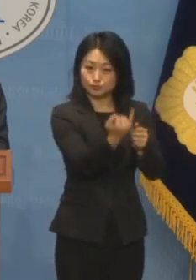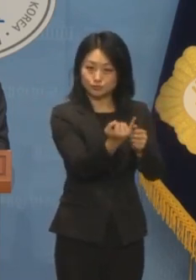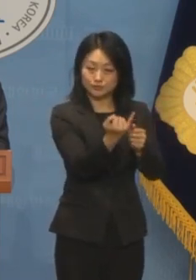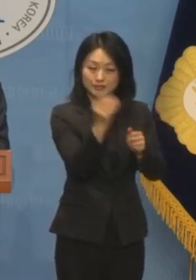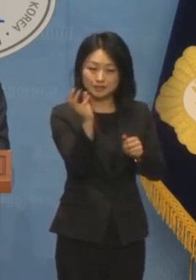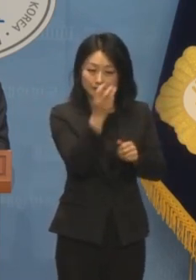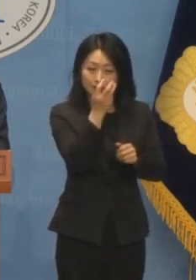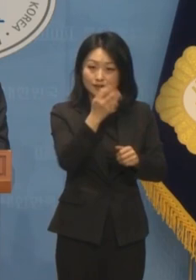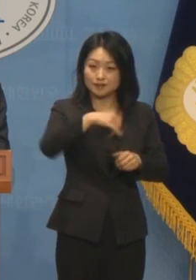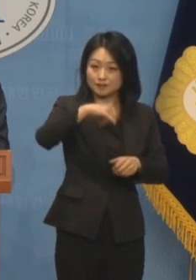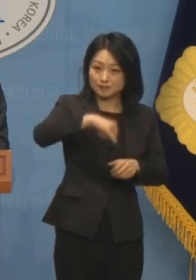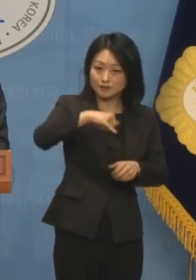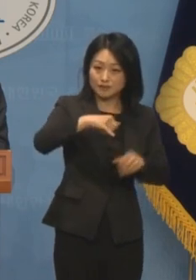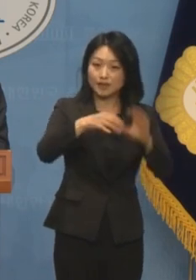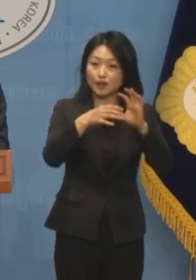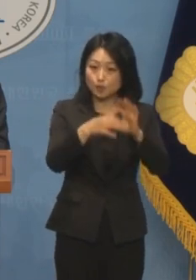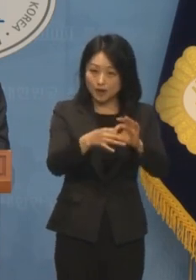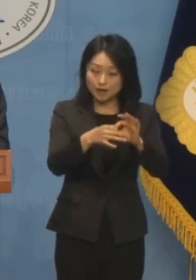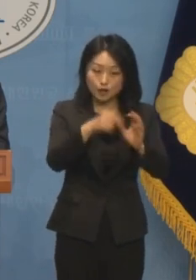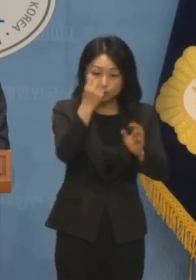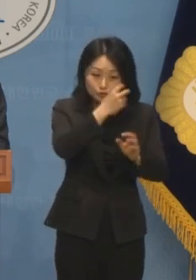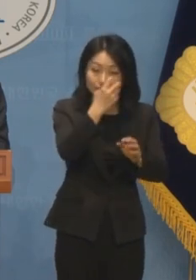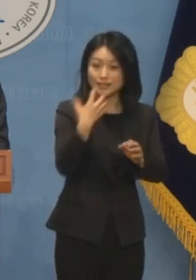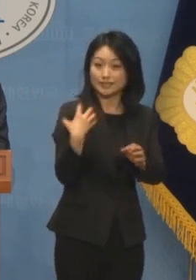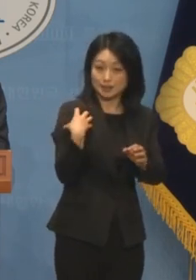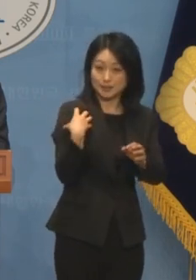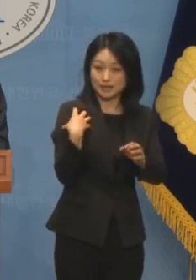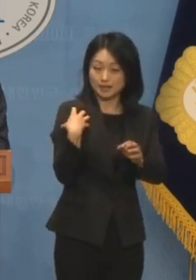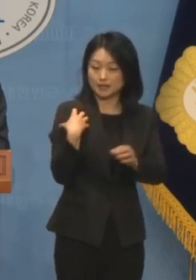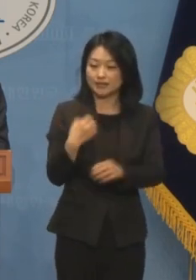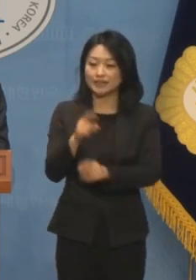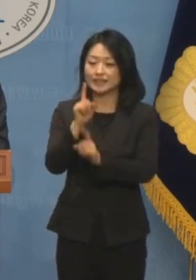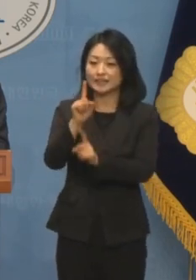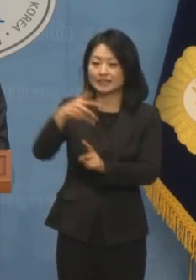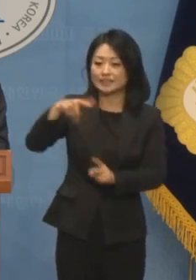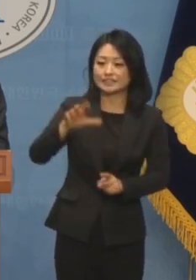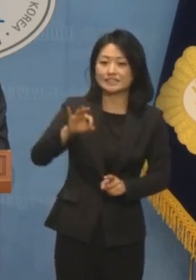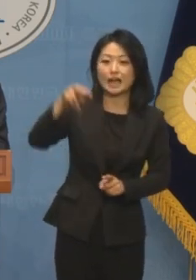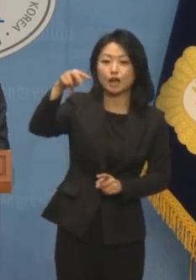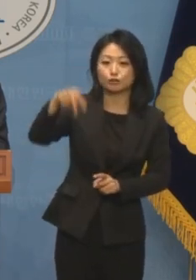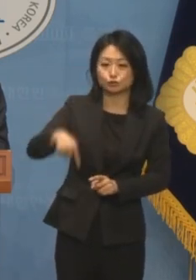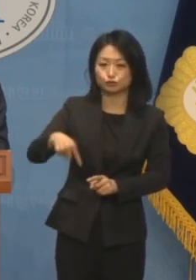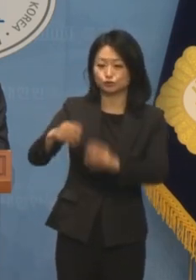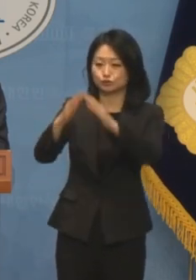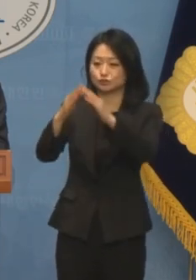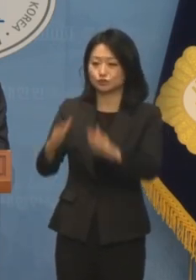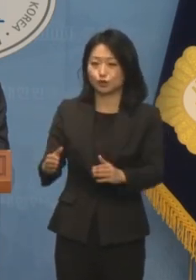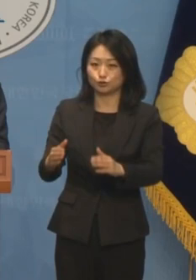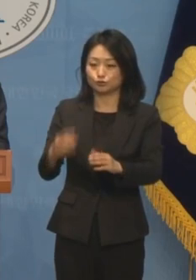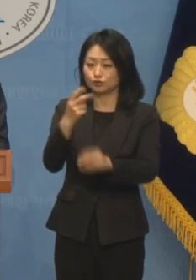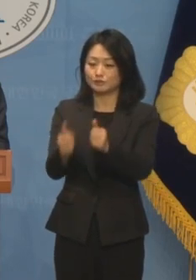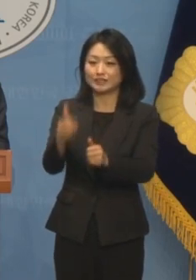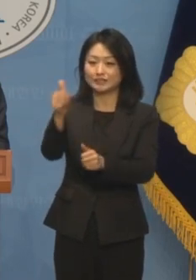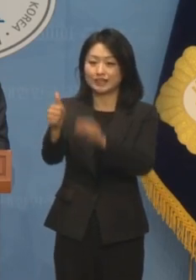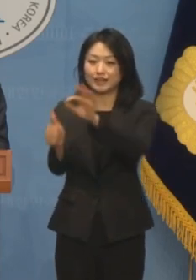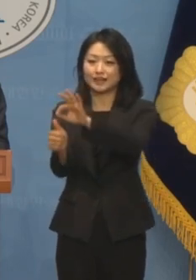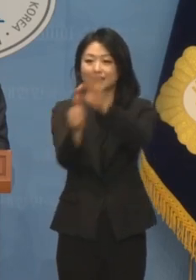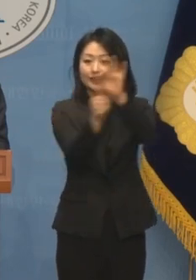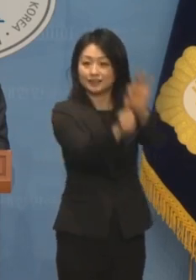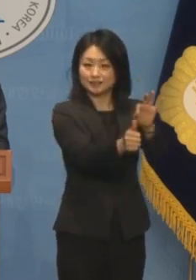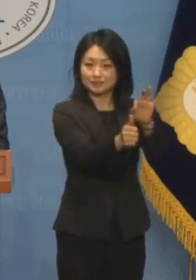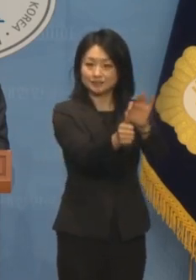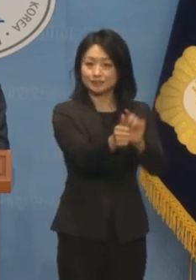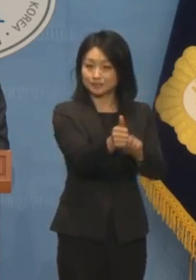중인 서울중앙지검장의 친윤 이창수 전주지검장을 임명했습니다.